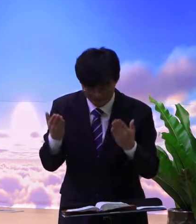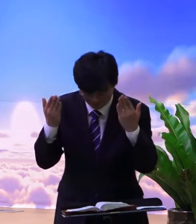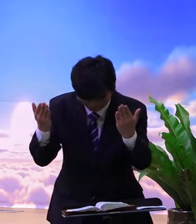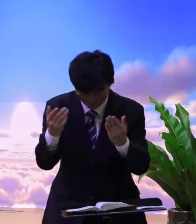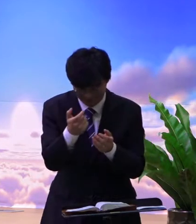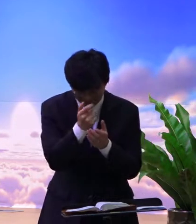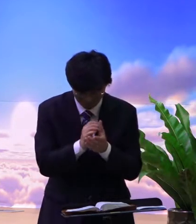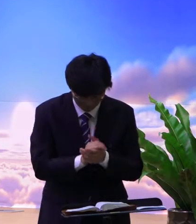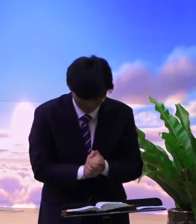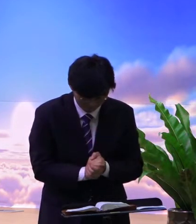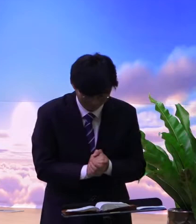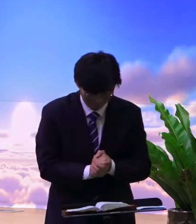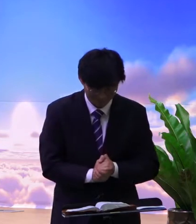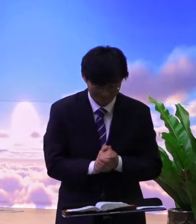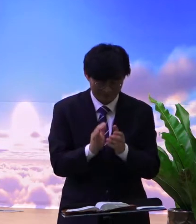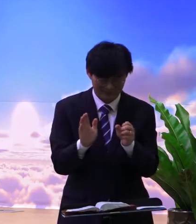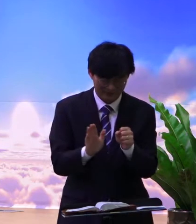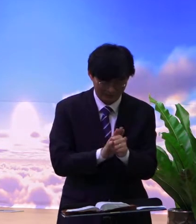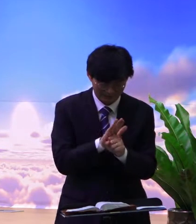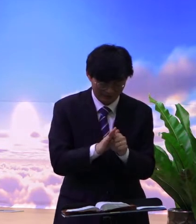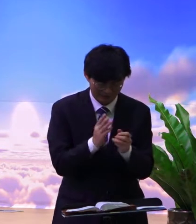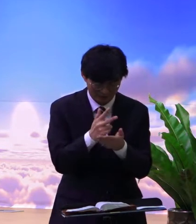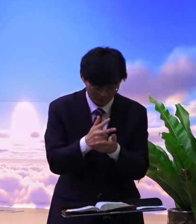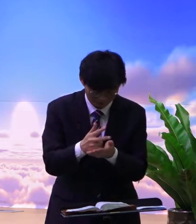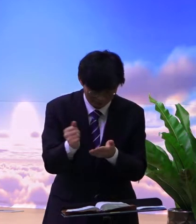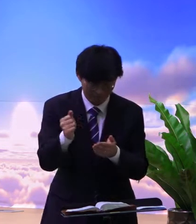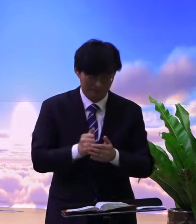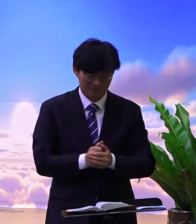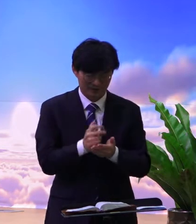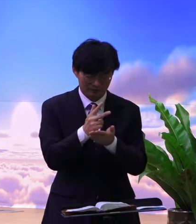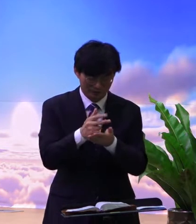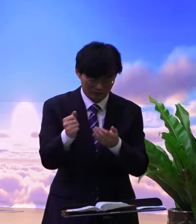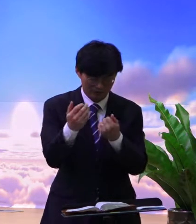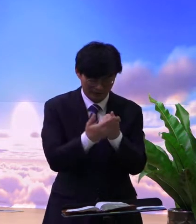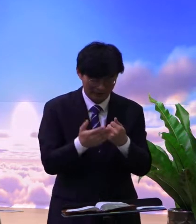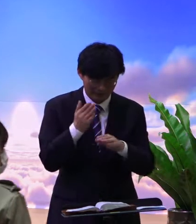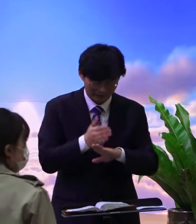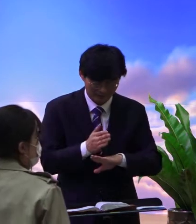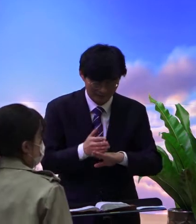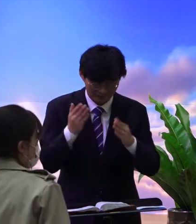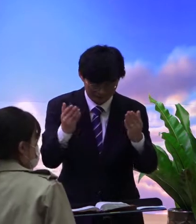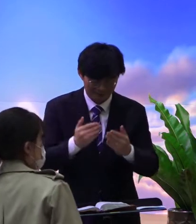기도하겠습니다. 사랑의 주님, 주님의 은혜를 감사합니다.